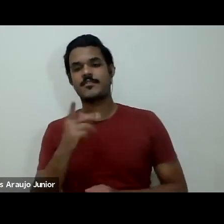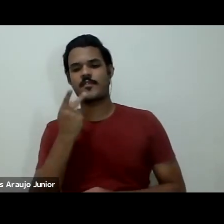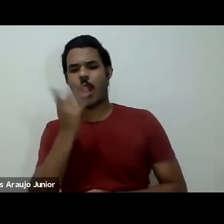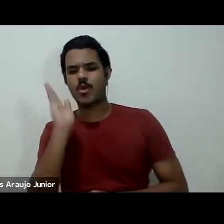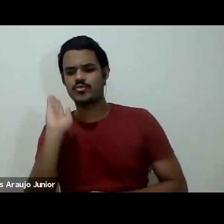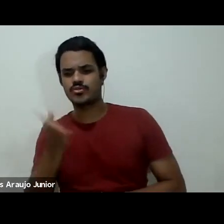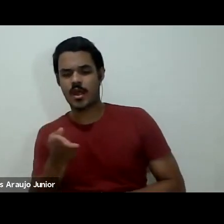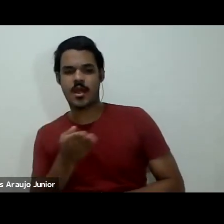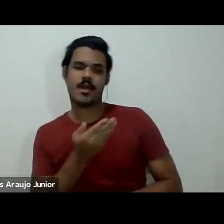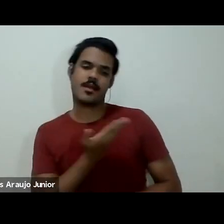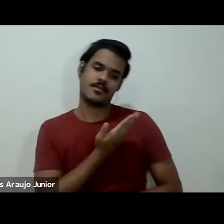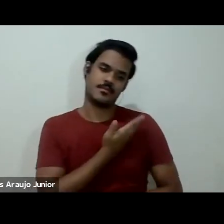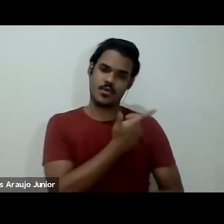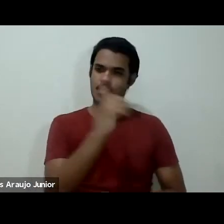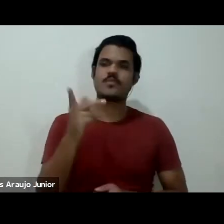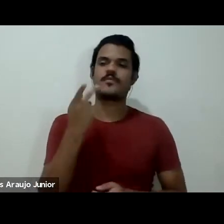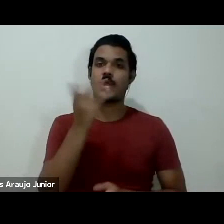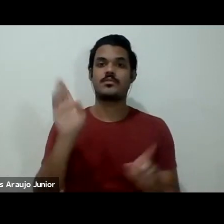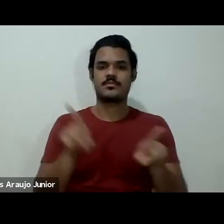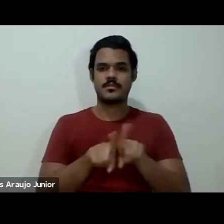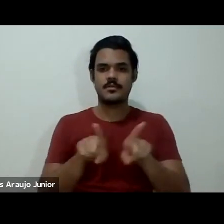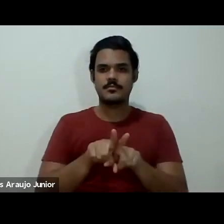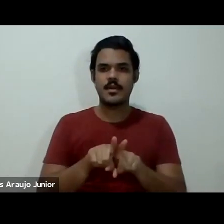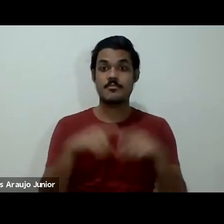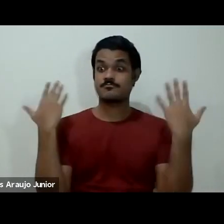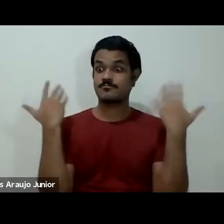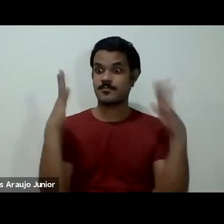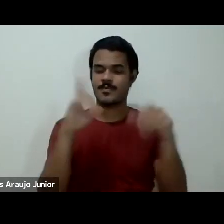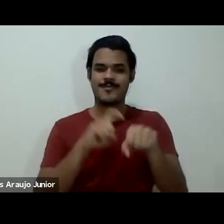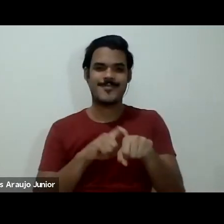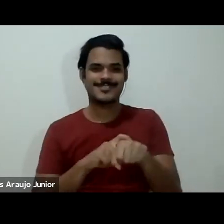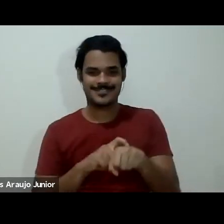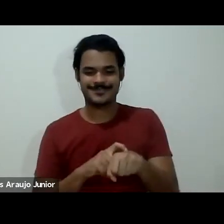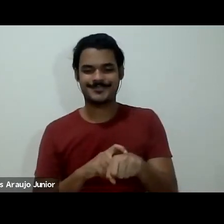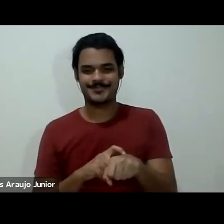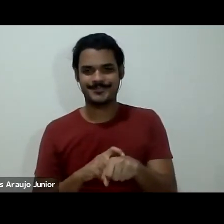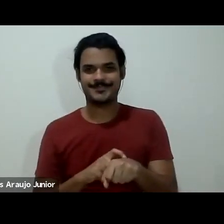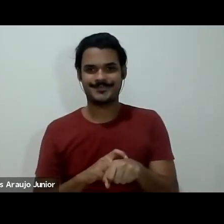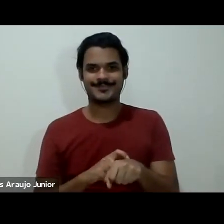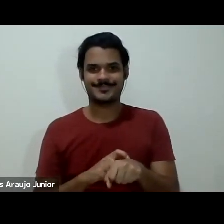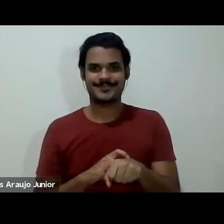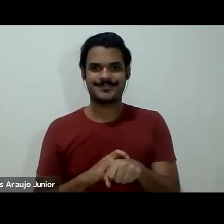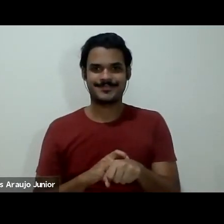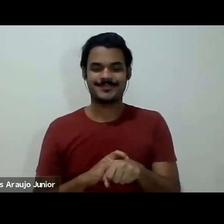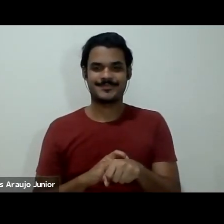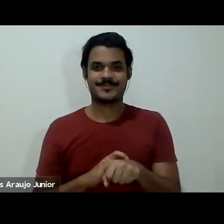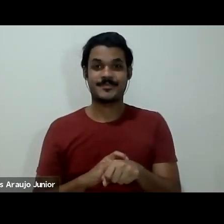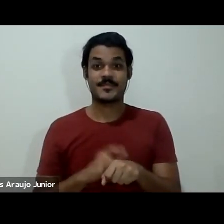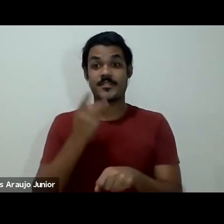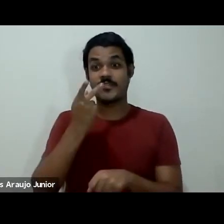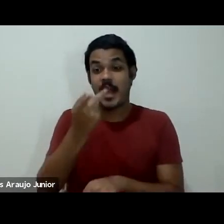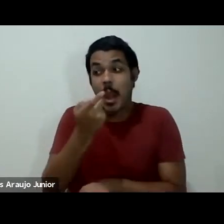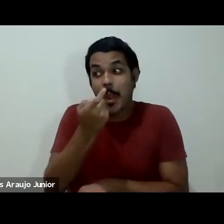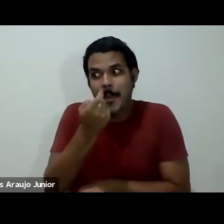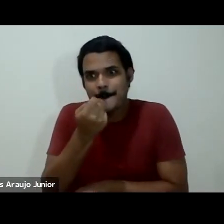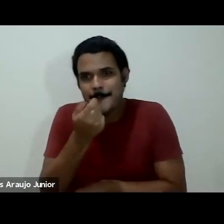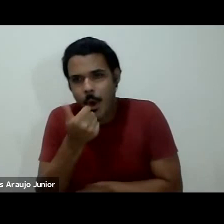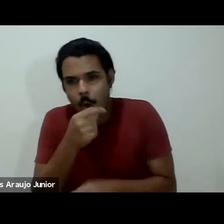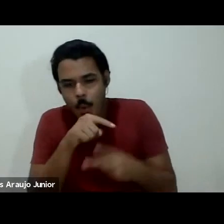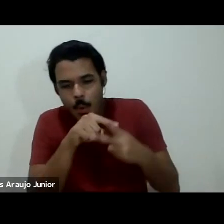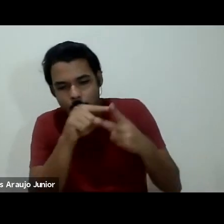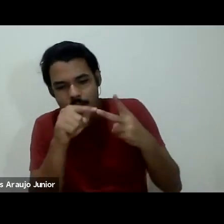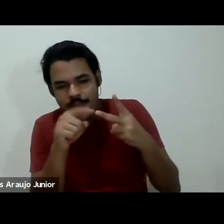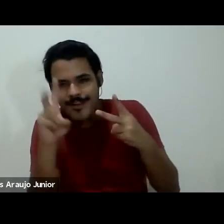eu acho que esse é um momento de comemoração. E vou falar um pouco sobre dois aspectos que eu